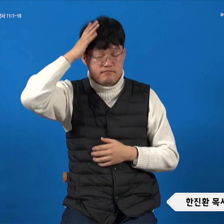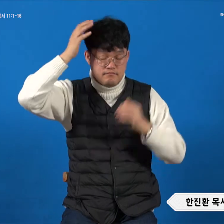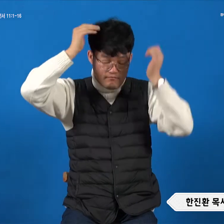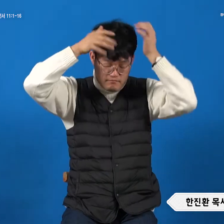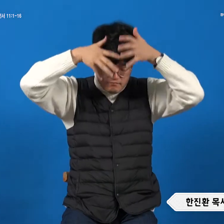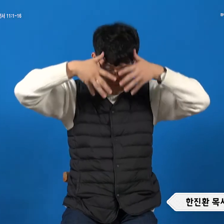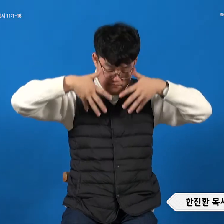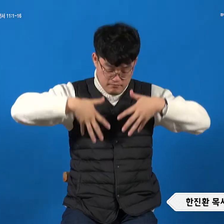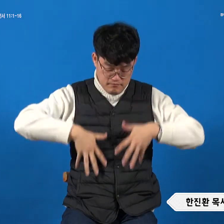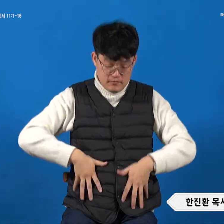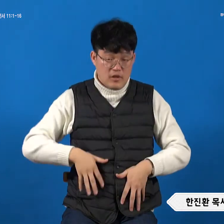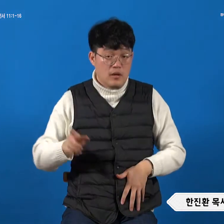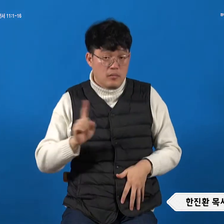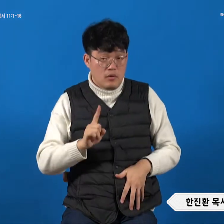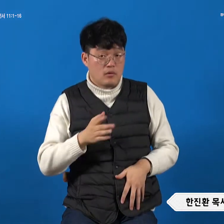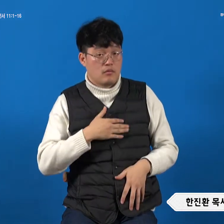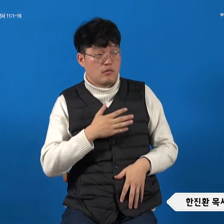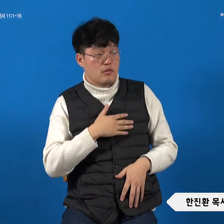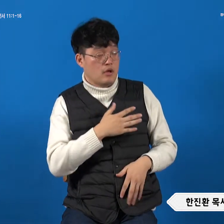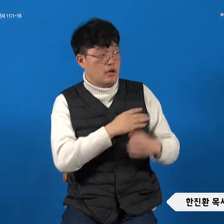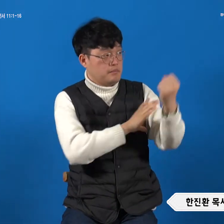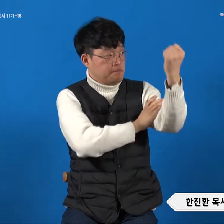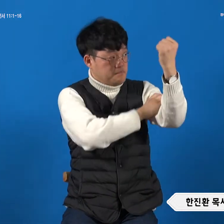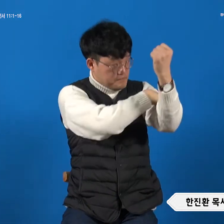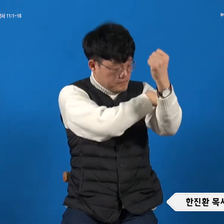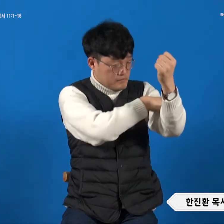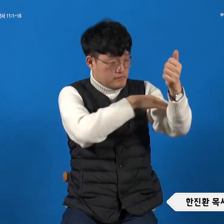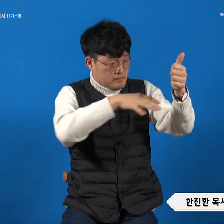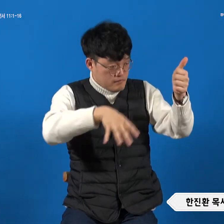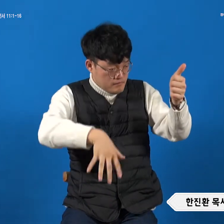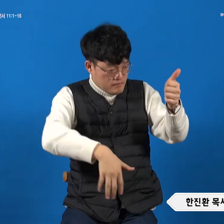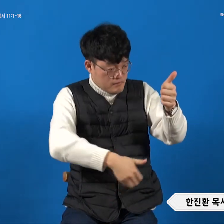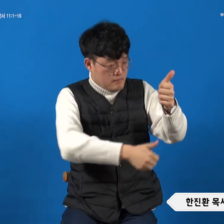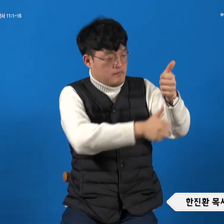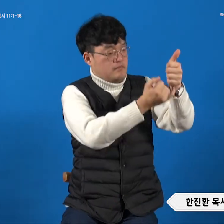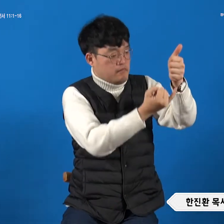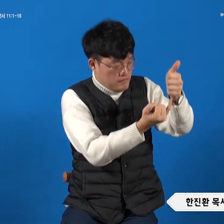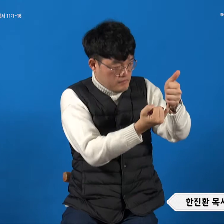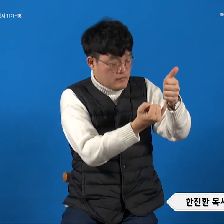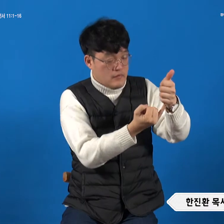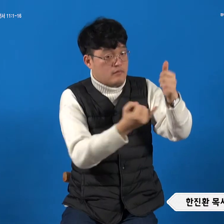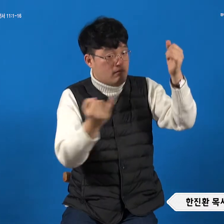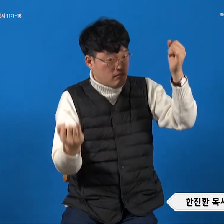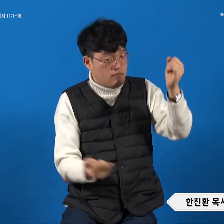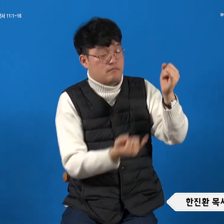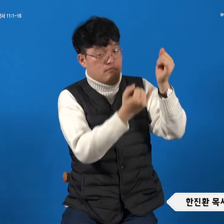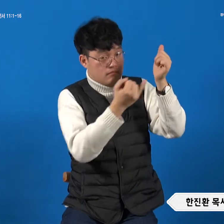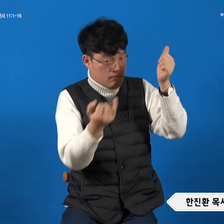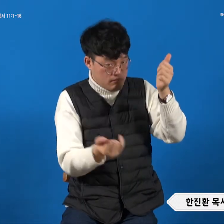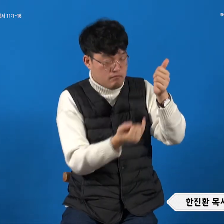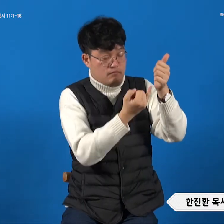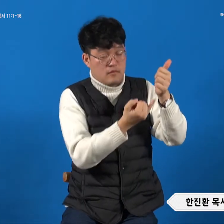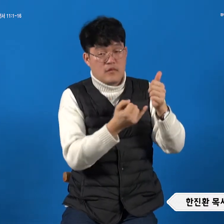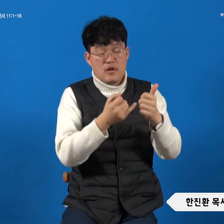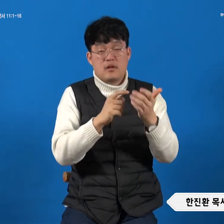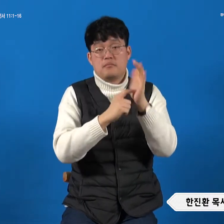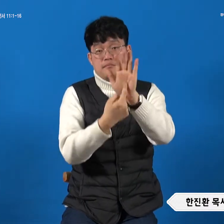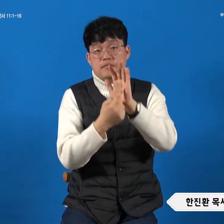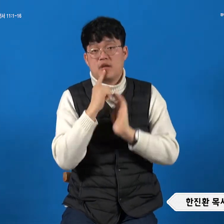여자가 머리에 너울을 쓰는 것은 권세 아래에 있다는 것을 나타내는 표라고 했습니다.